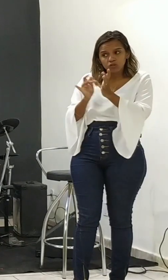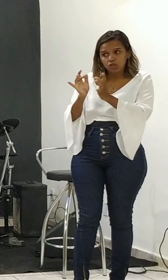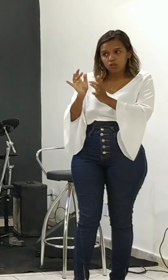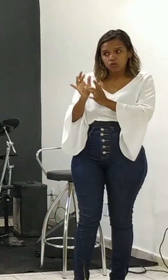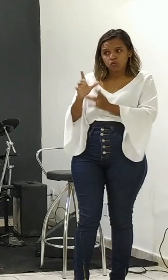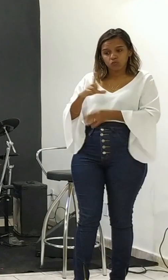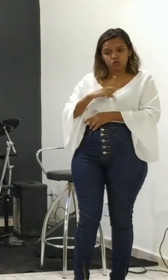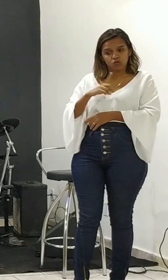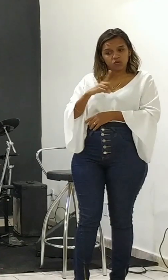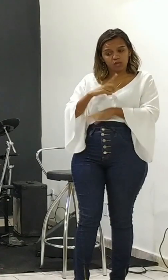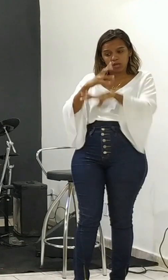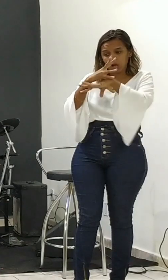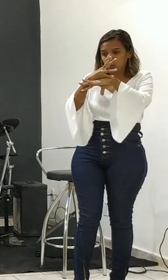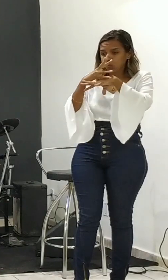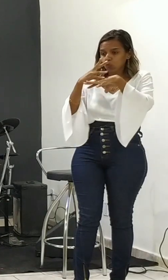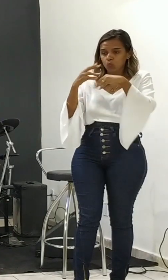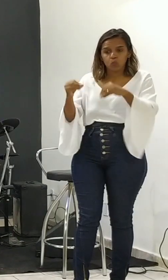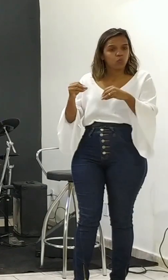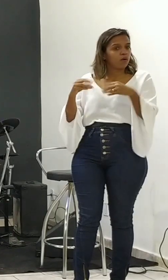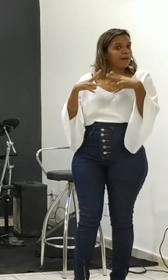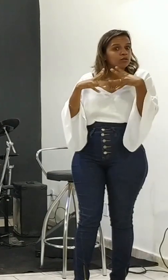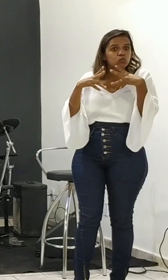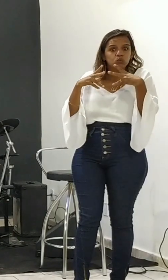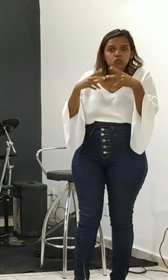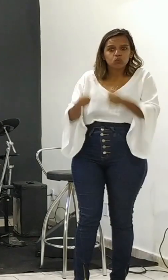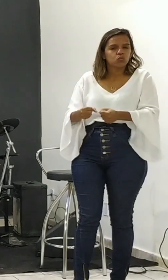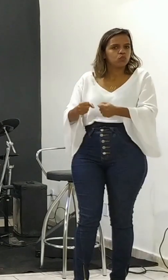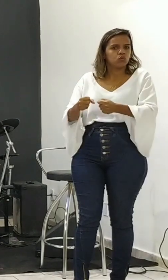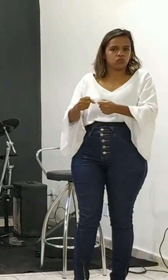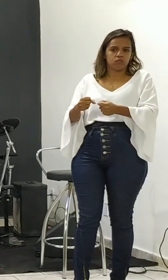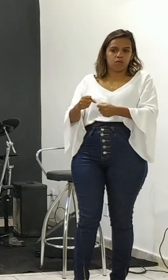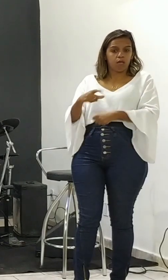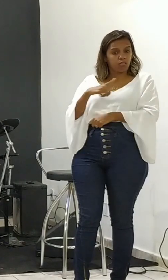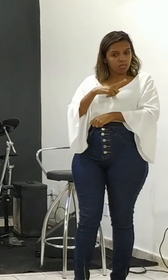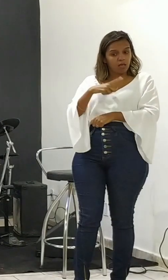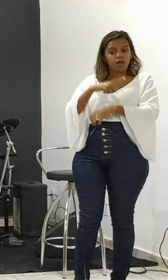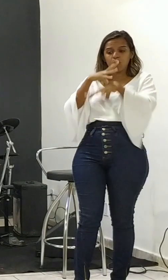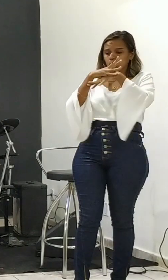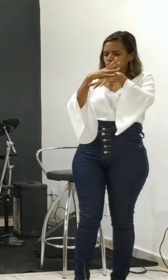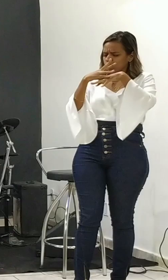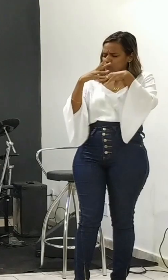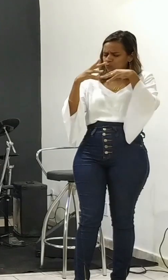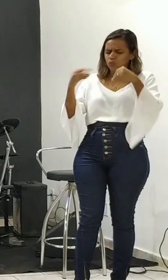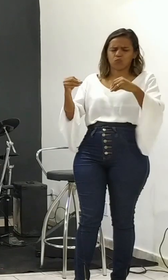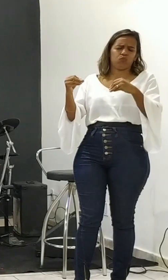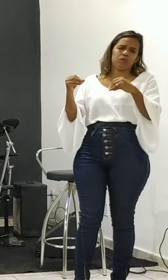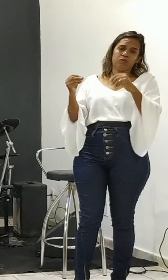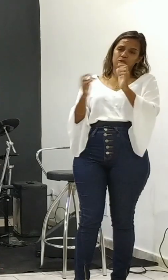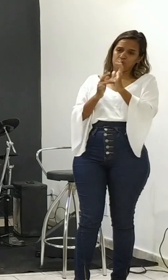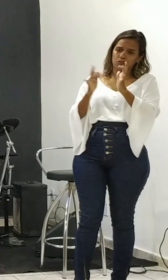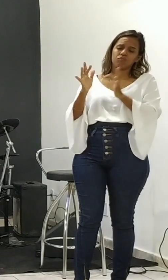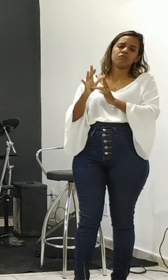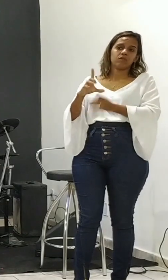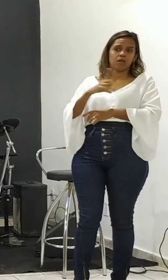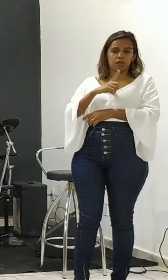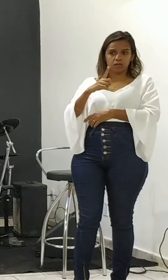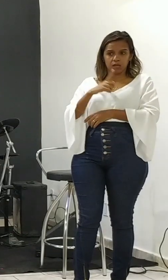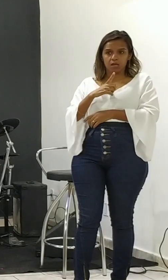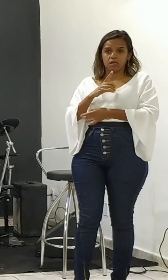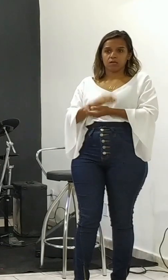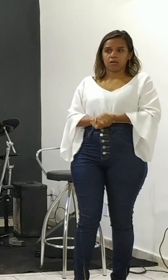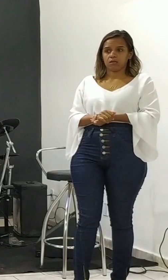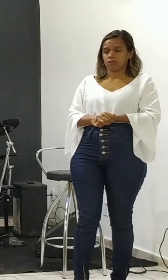Jesus tem a cura para tudo. Aleluia. Jesus tem a cura para tudo, minha filha.